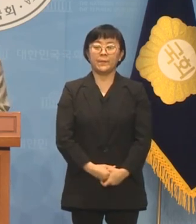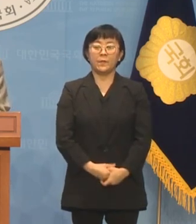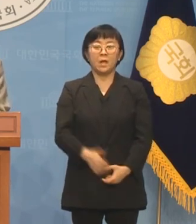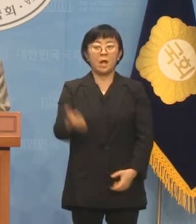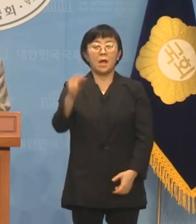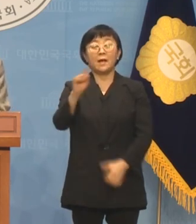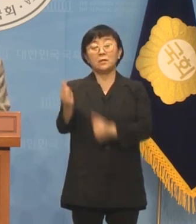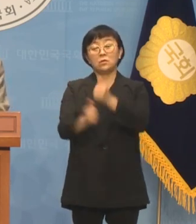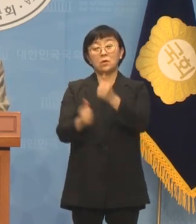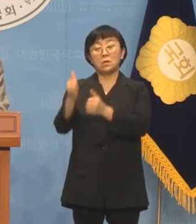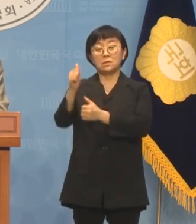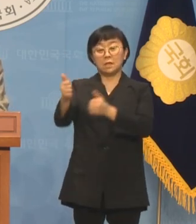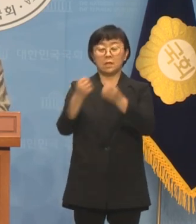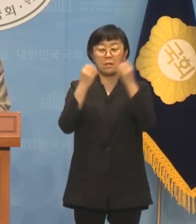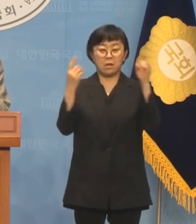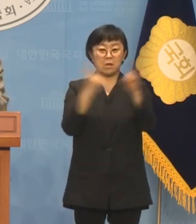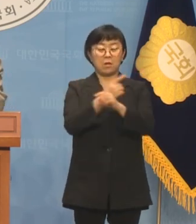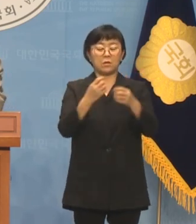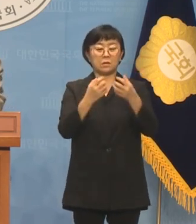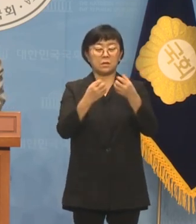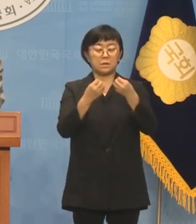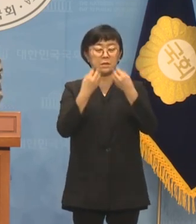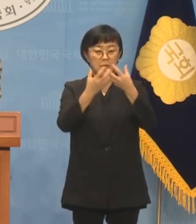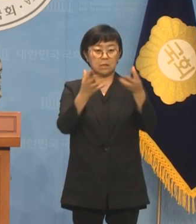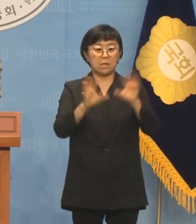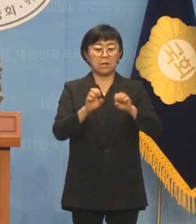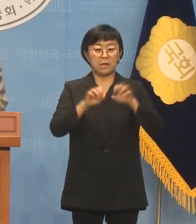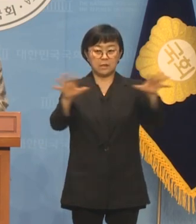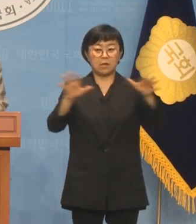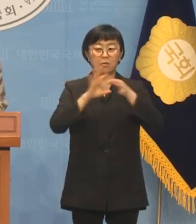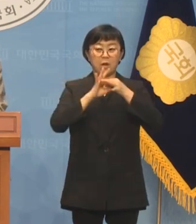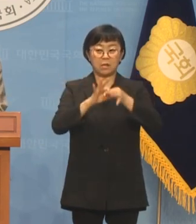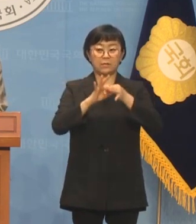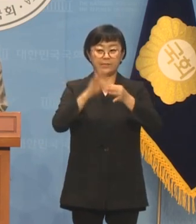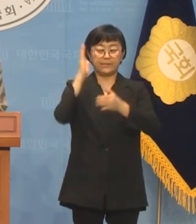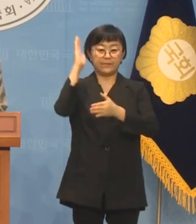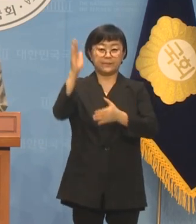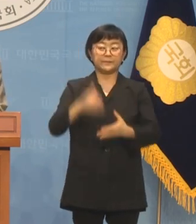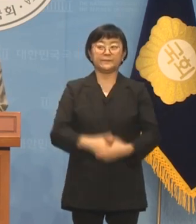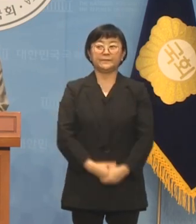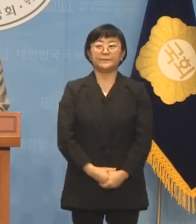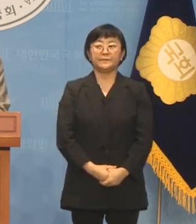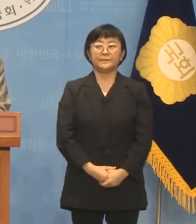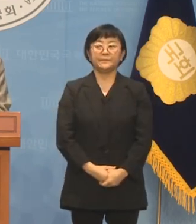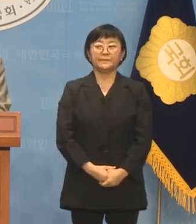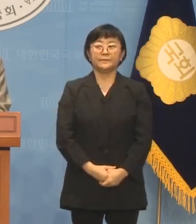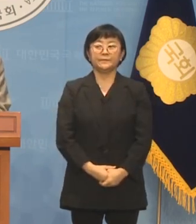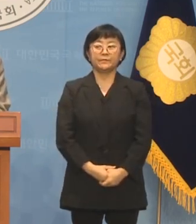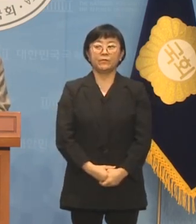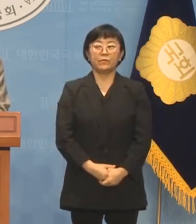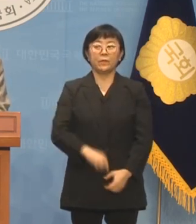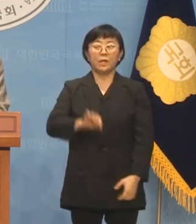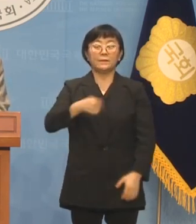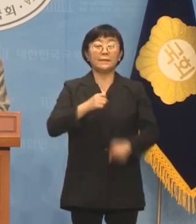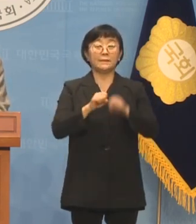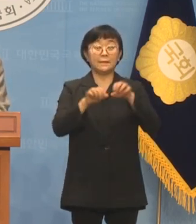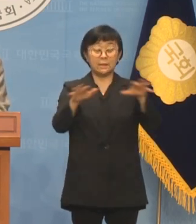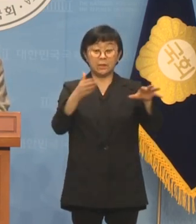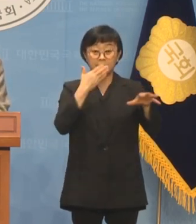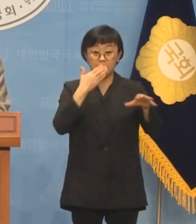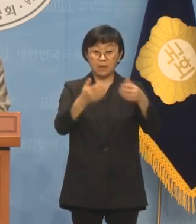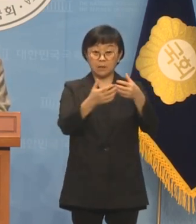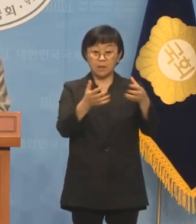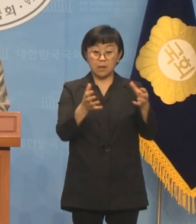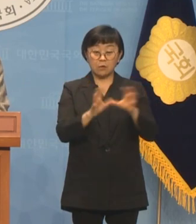한동훈 위원장의 개혁신당 해산 발언에 관련된 논평입니다. 자진 해산해야 할